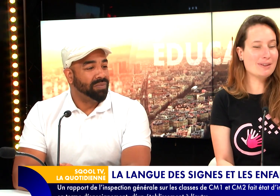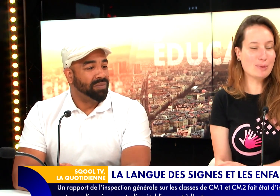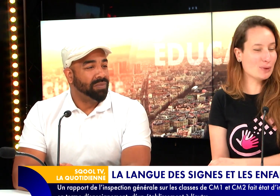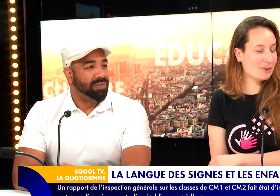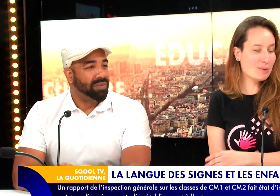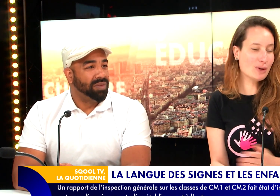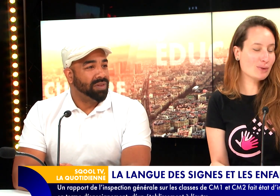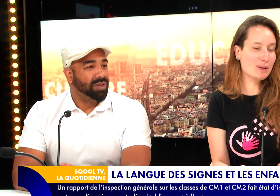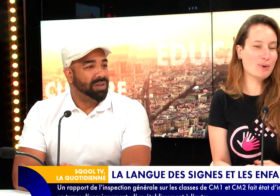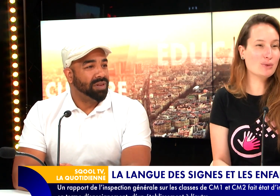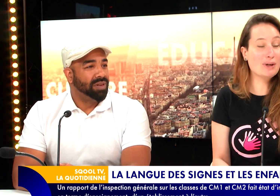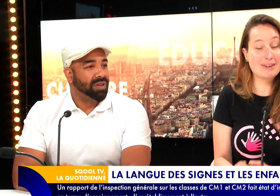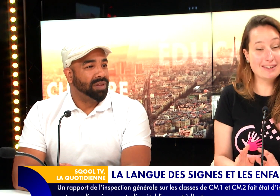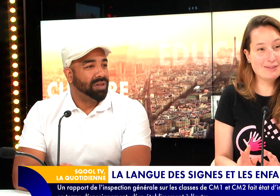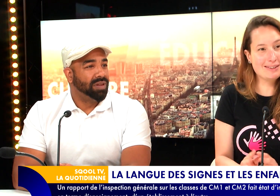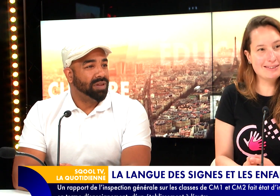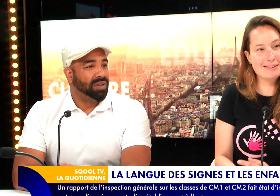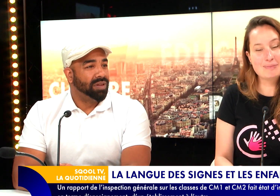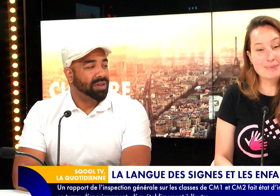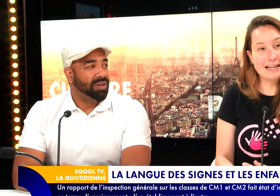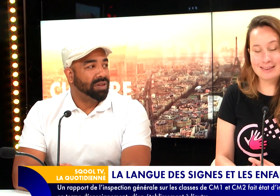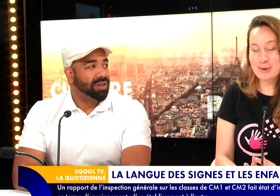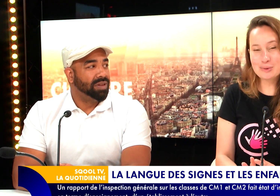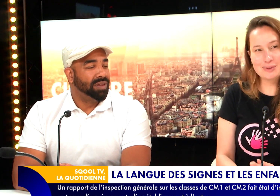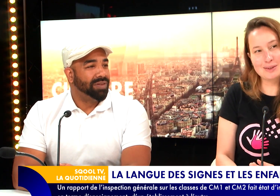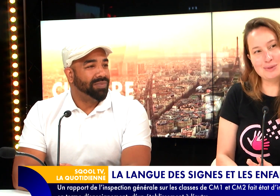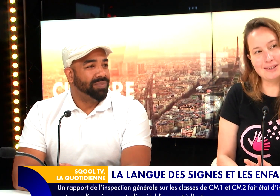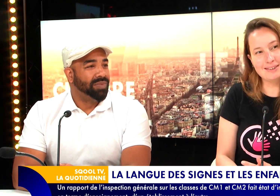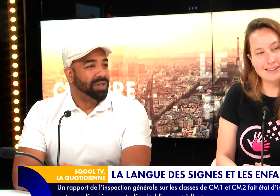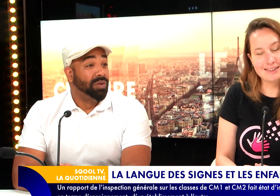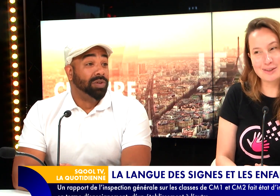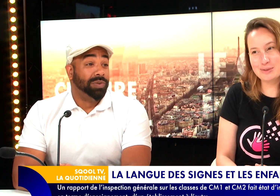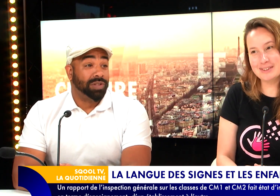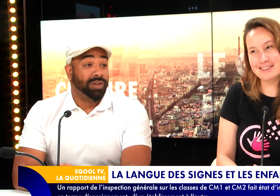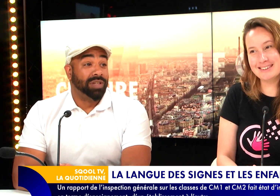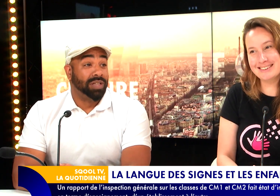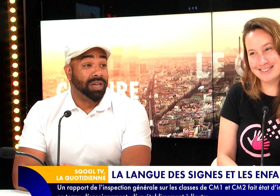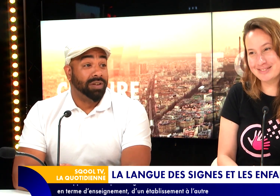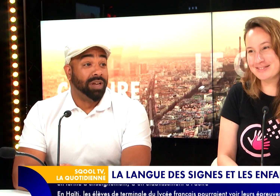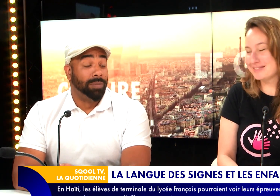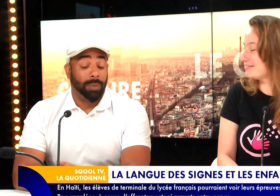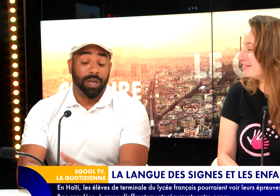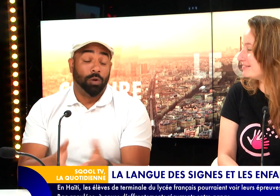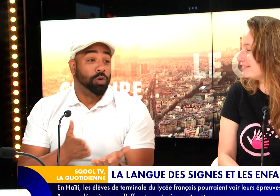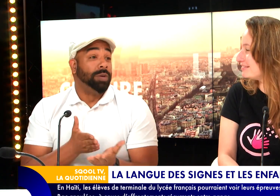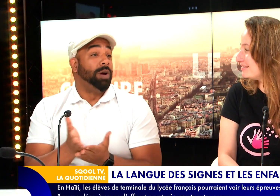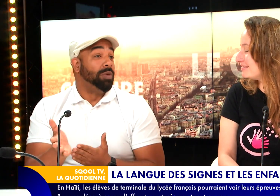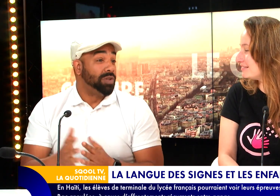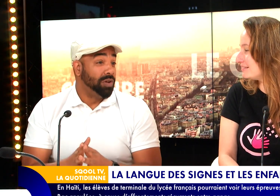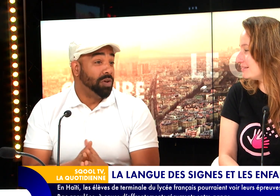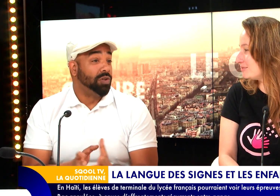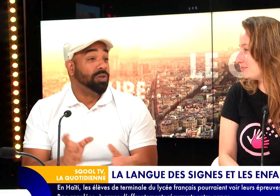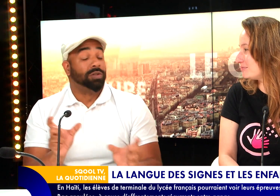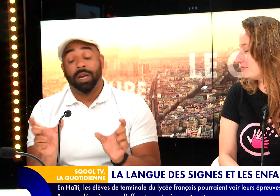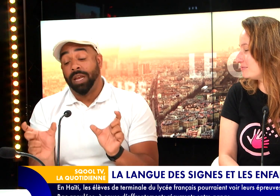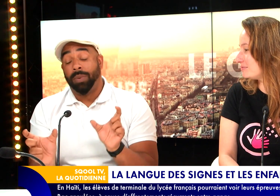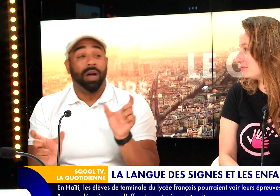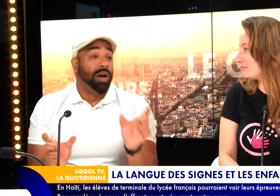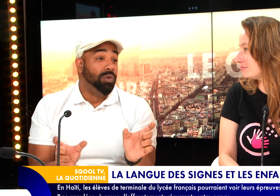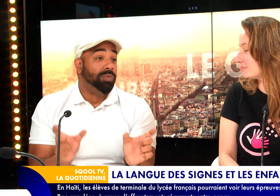fait pendant des mois sur les morceaux, elle va très vite. Et elle est très connue aux États-Unis. Hein. Elle est oui, parce que c'est vrai que c'est un travail. Après, c'est pas le même sens. Il n'y a pas un mot